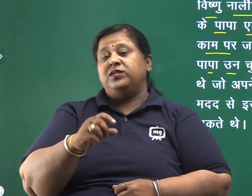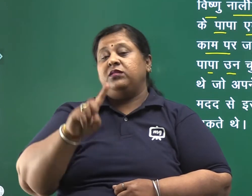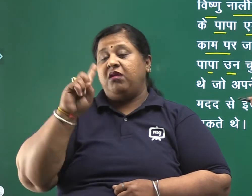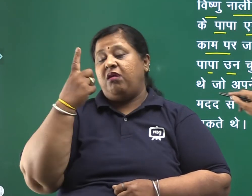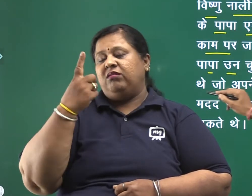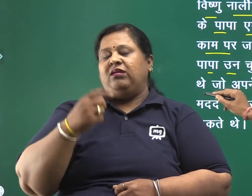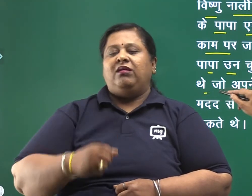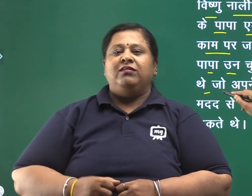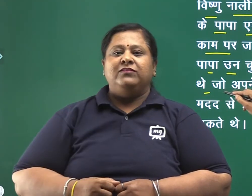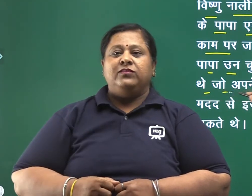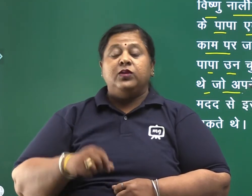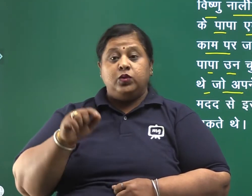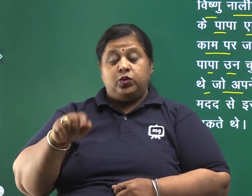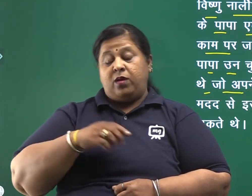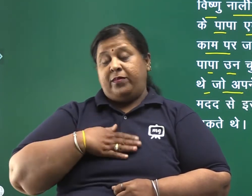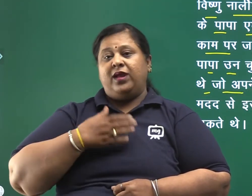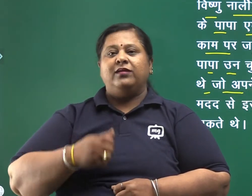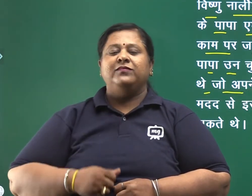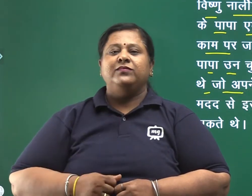एक थे जो अपने